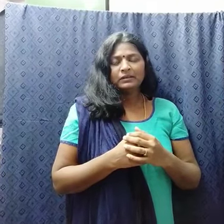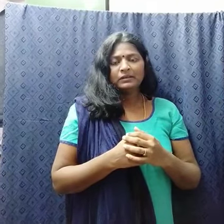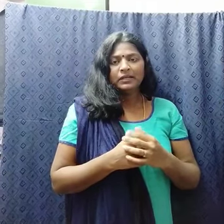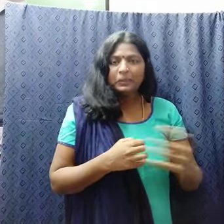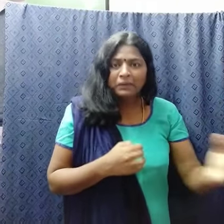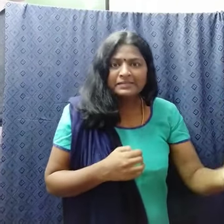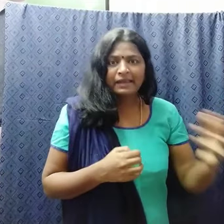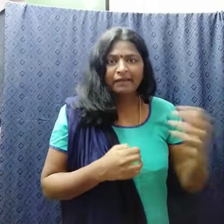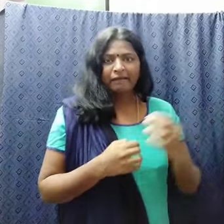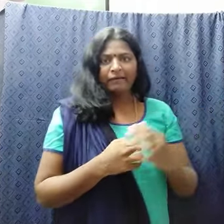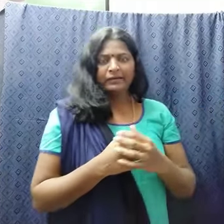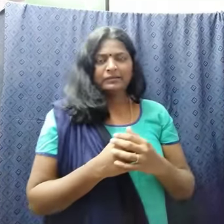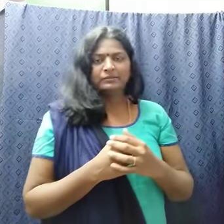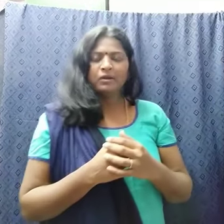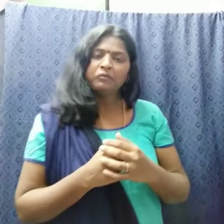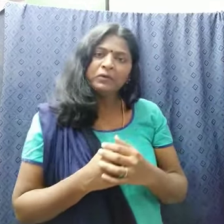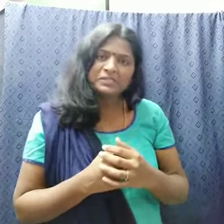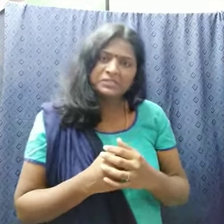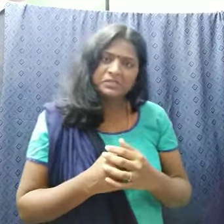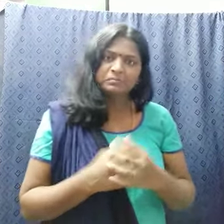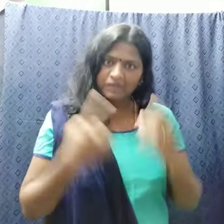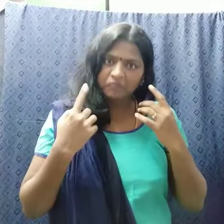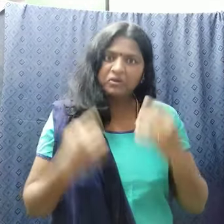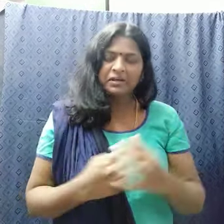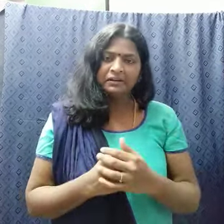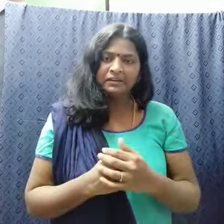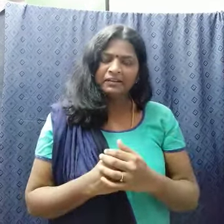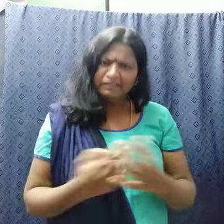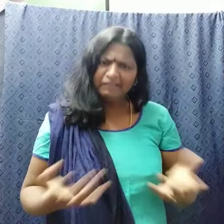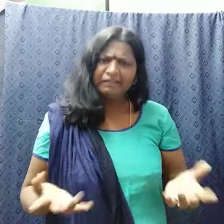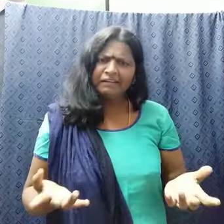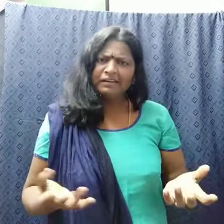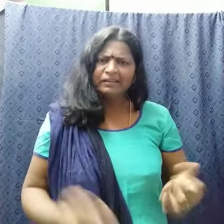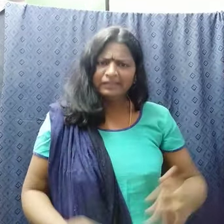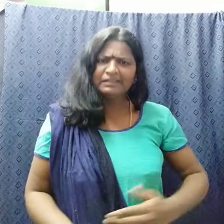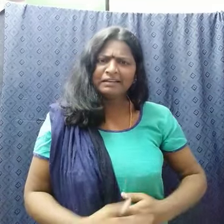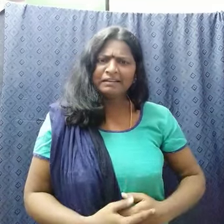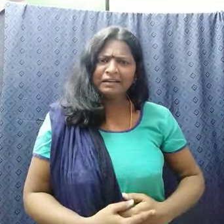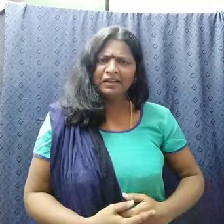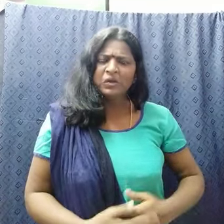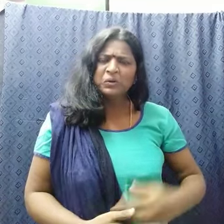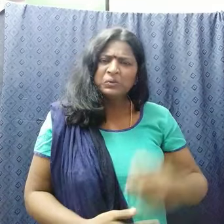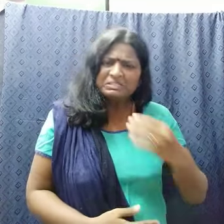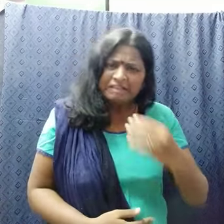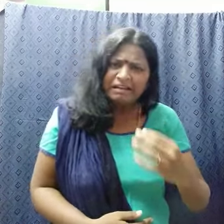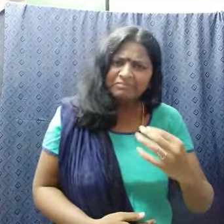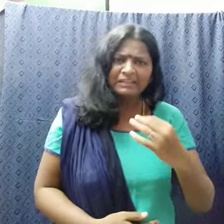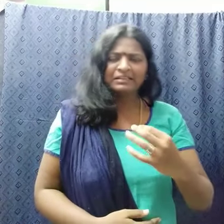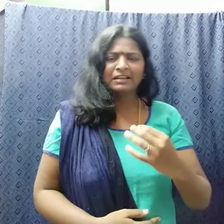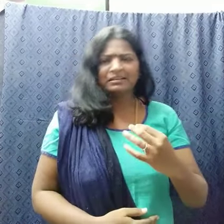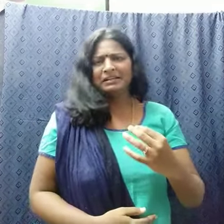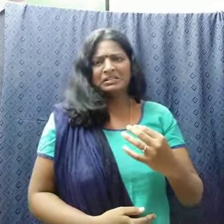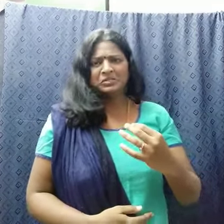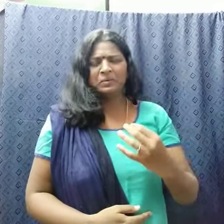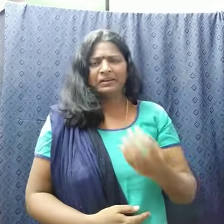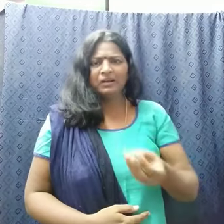இ பாஸ் கேக்குறாங்க. அவ்வளோ கஷ்டம், அவ்வளோ கண்ணீர், எங்கங்க, எதுக்காகங்க? ஒரு ஜான் வயிற்றுக்காக தானே கஷ்டப்படுறாங்க.